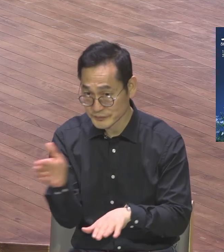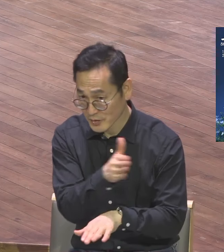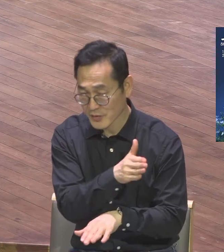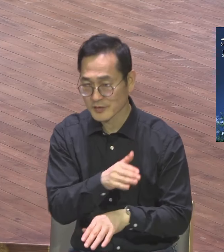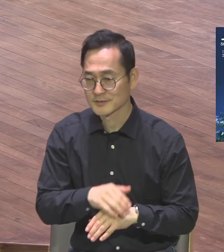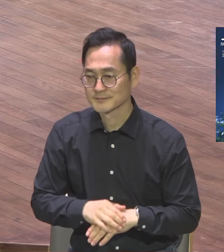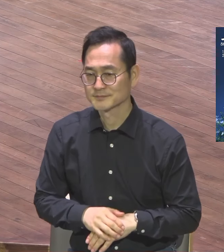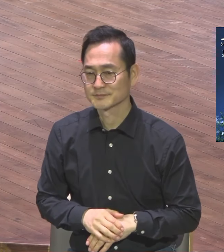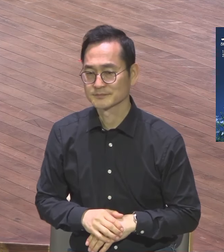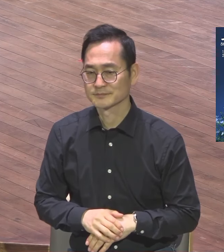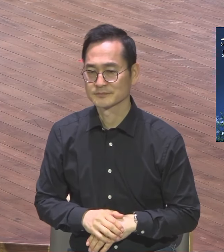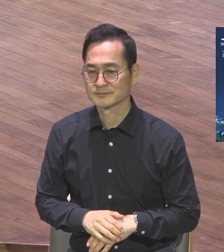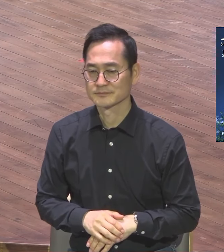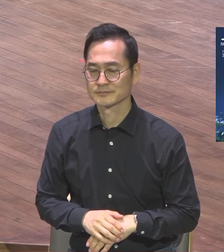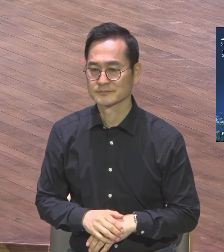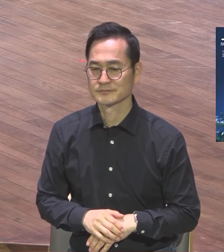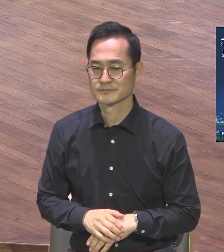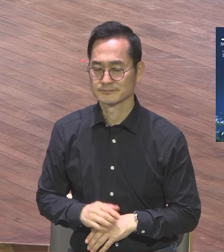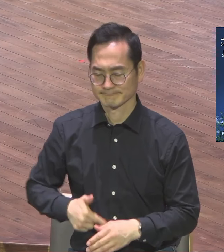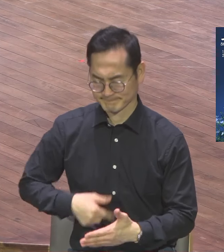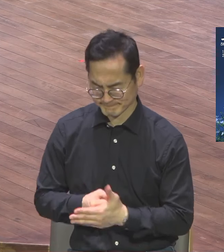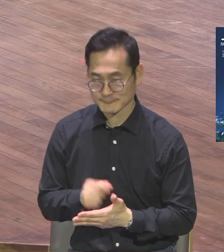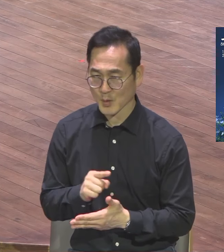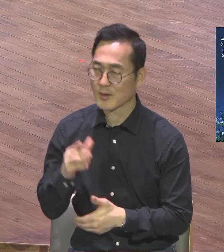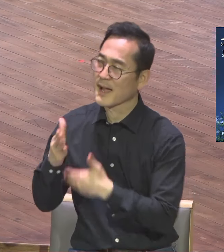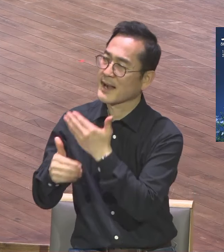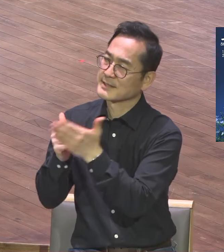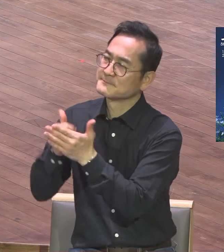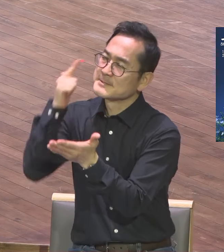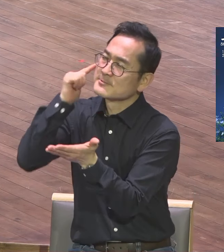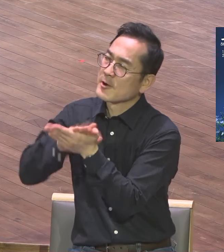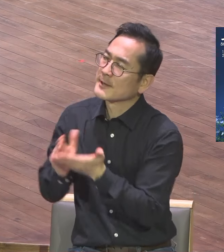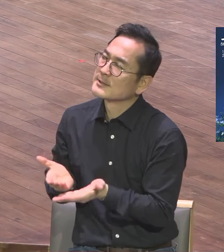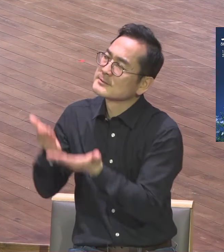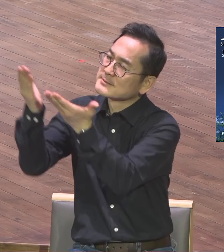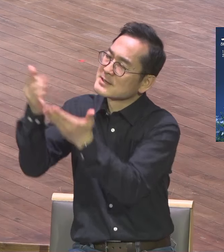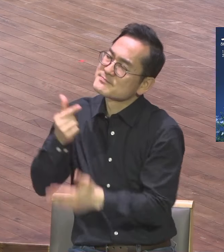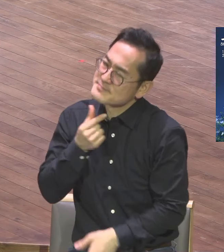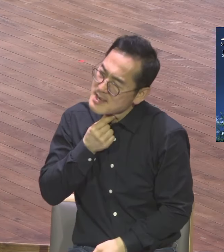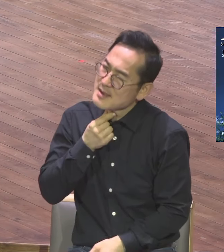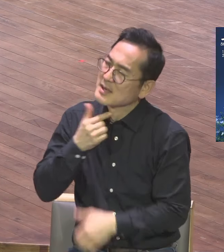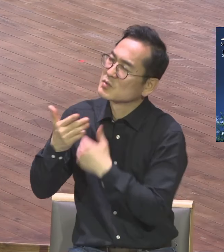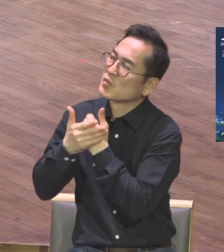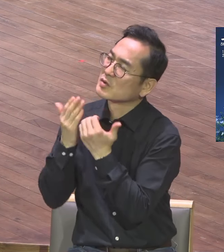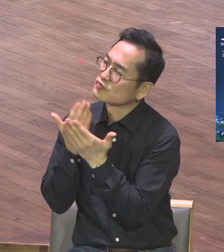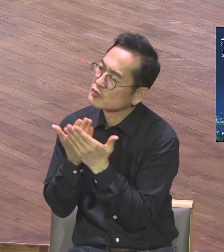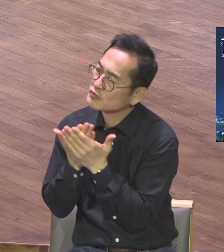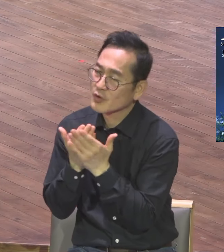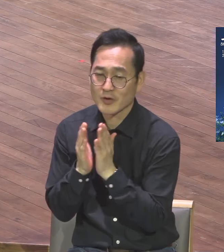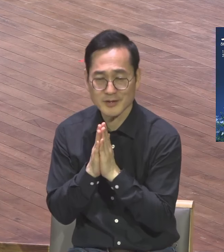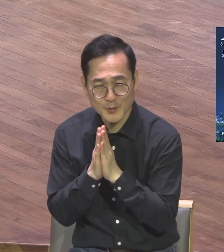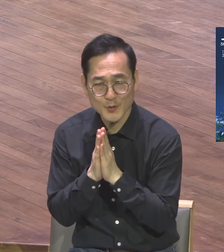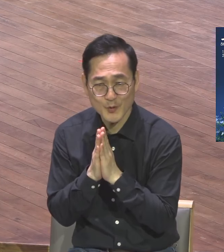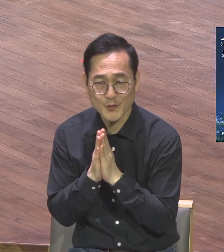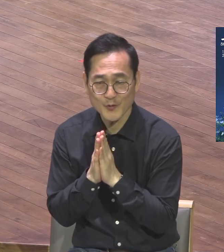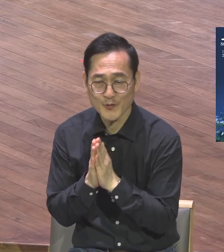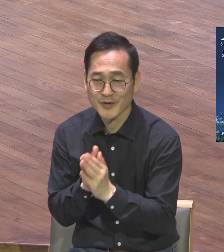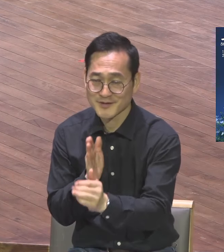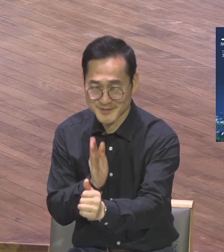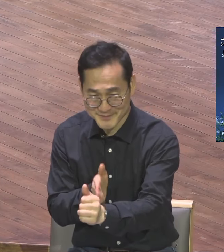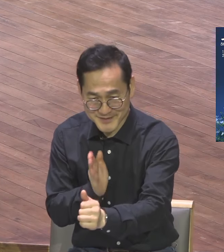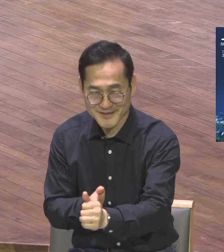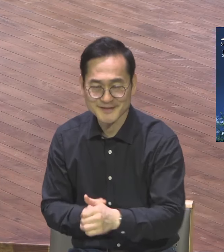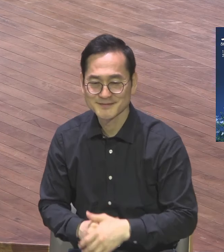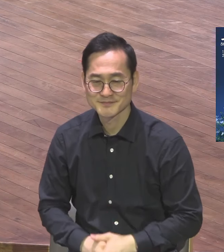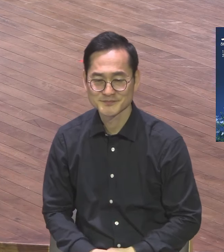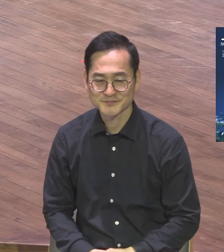하나님의 마음을 시원케 해드리는 충성된 사자가 되게 하여 주옵소서. 이런 축복 다 받기를 제목으로